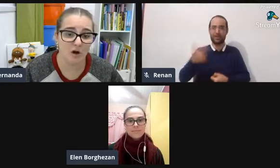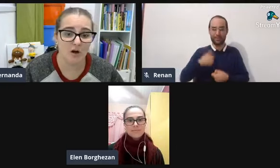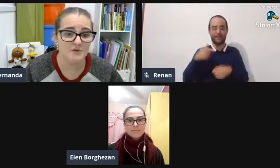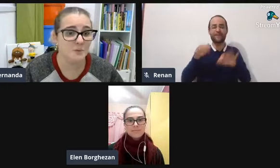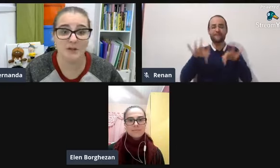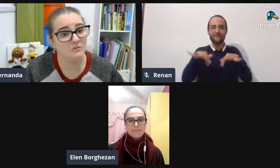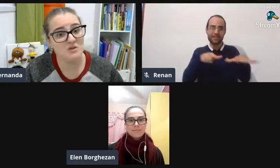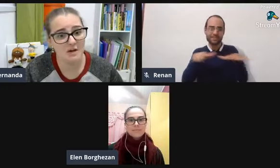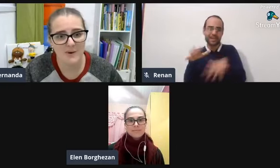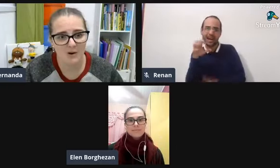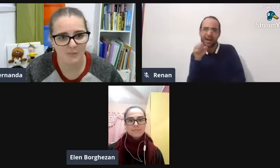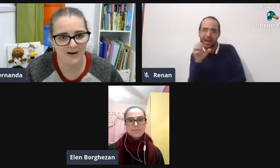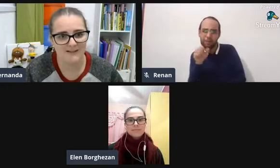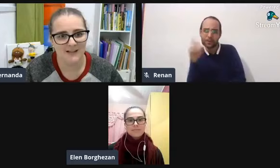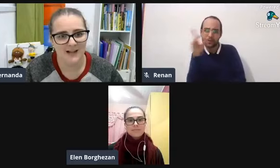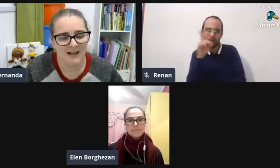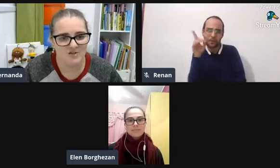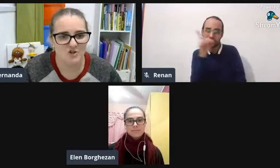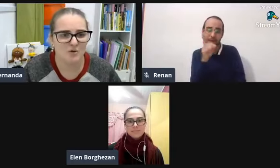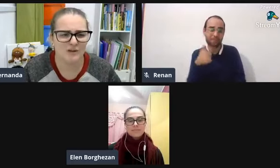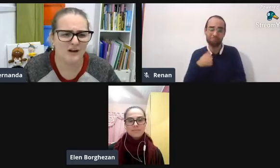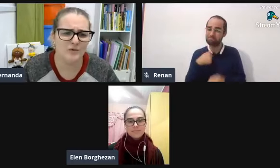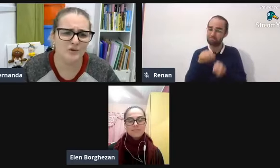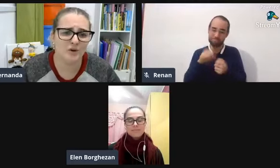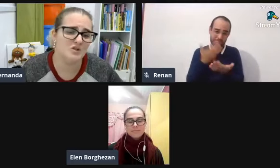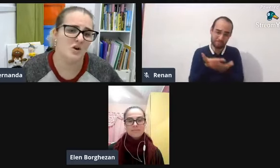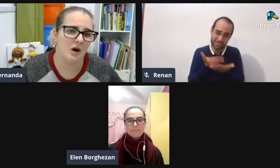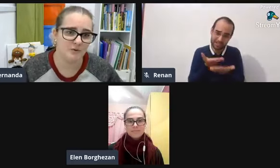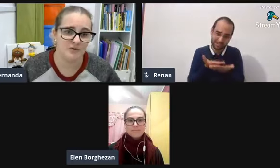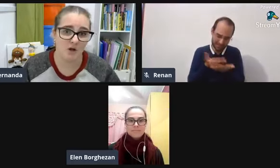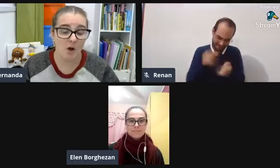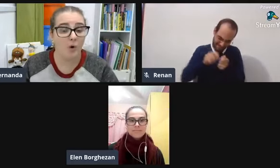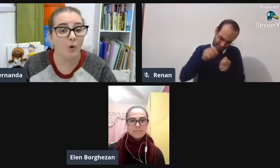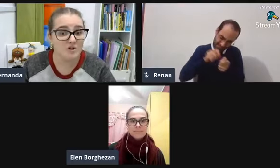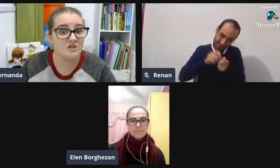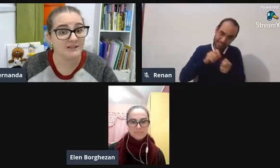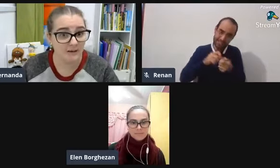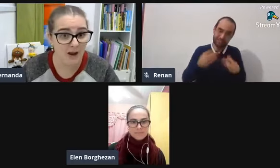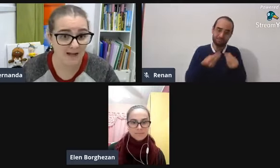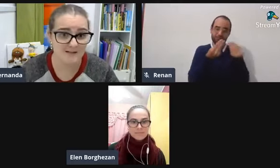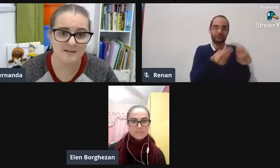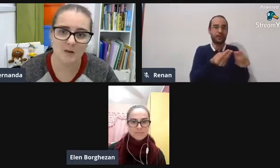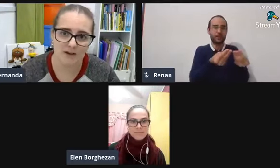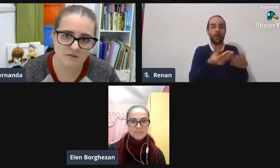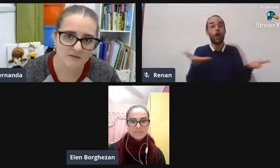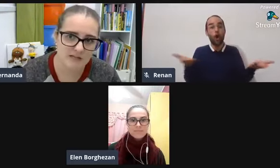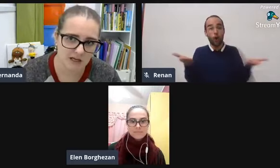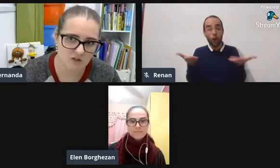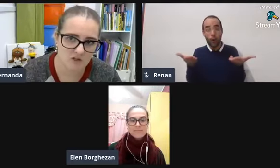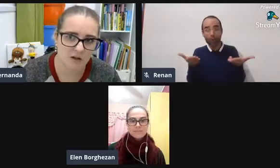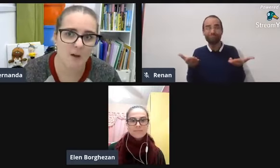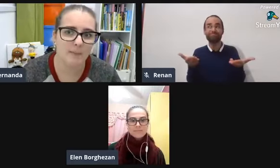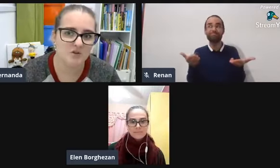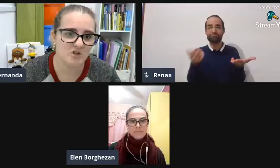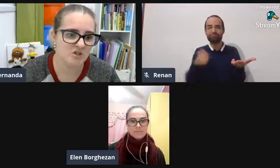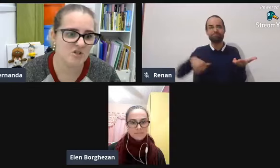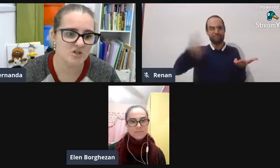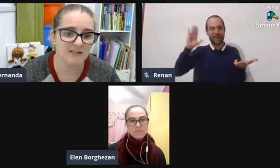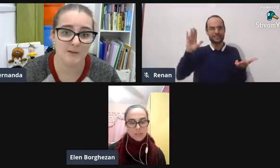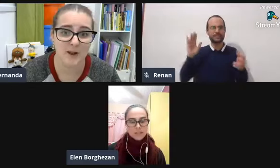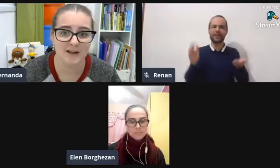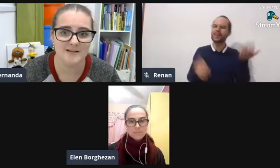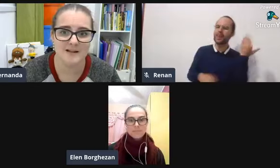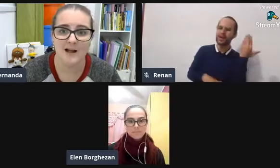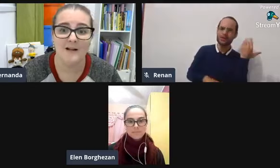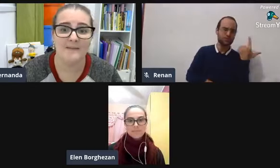fazendo jogos, porque não tinha para comprar. A gente encontrava 1 ou 2 jogos. Hoje já tem mais, não é suficiente, mas hoje a gente